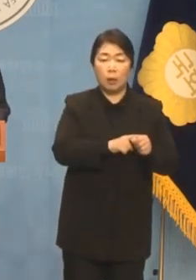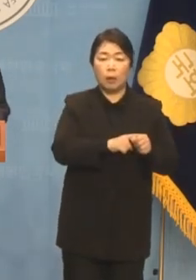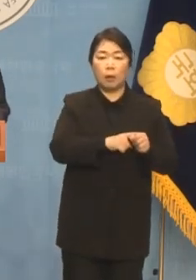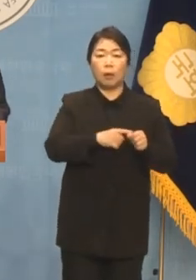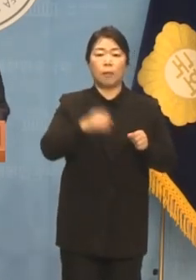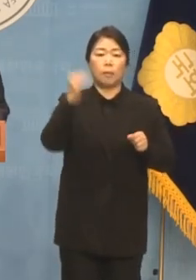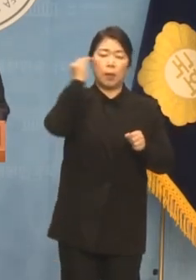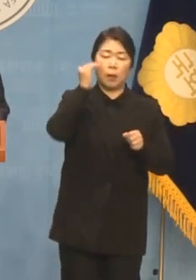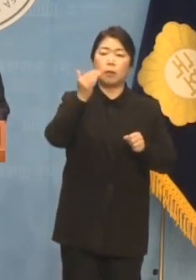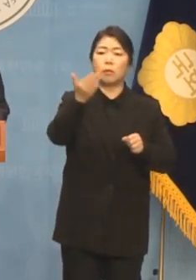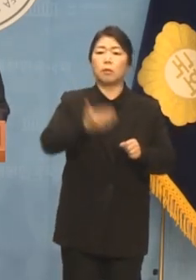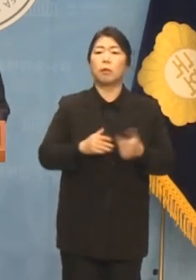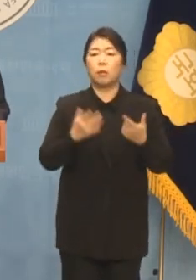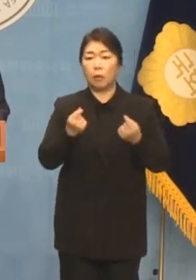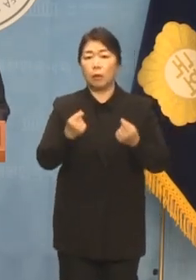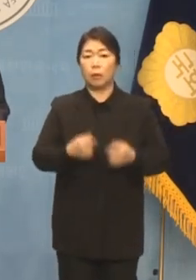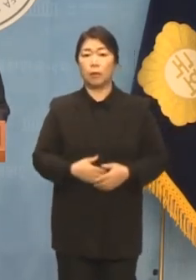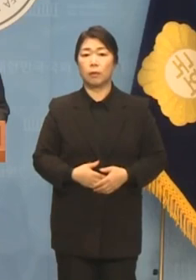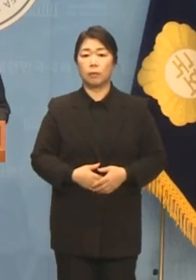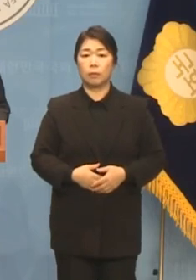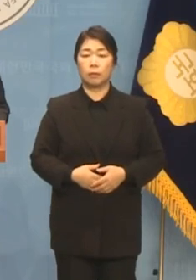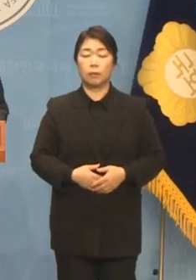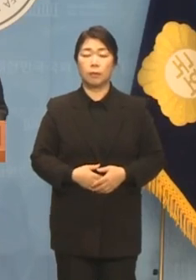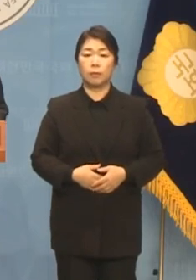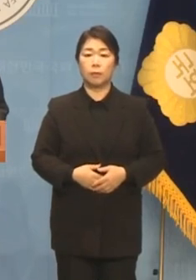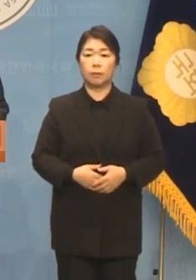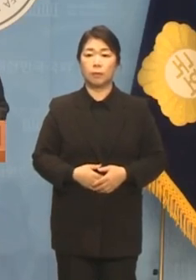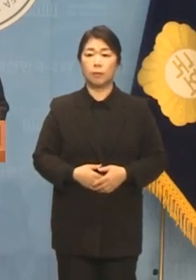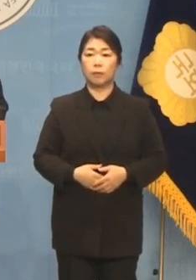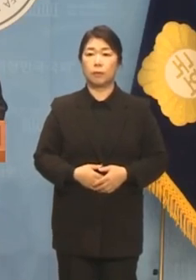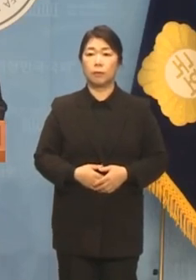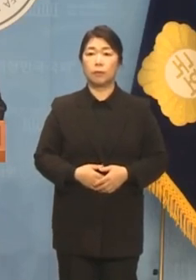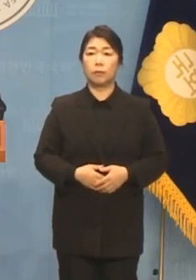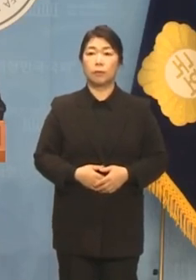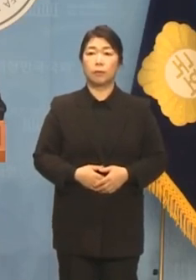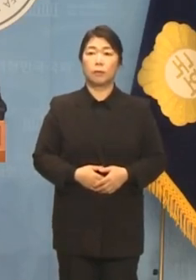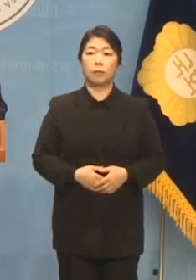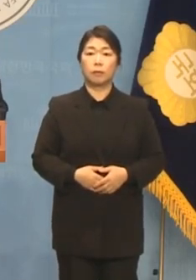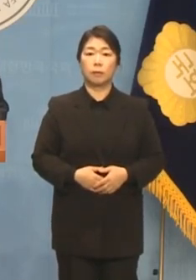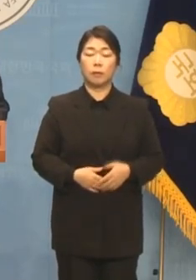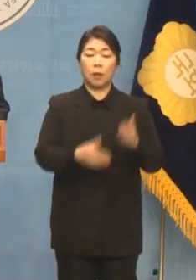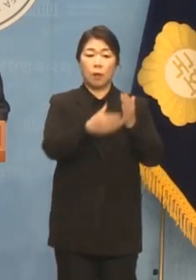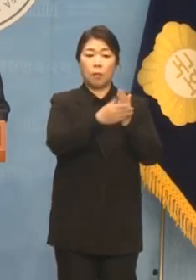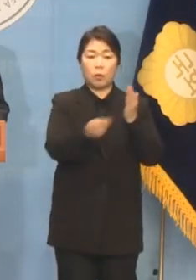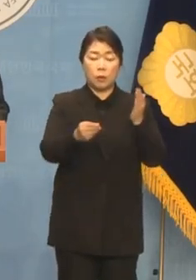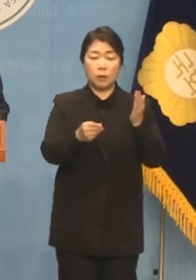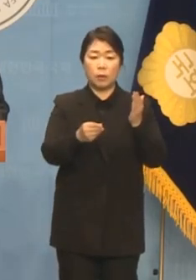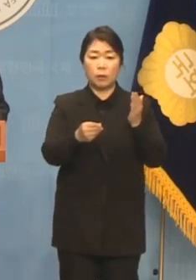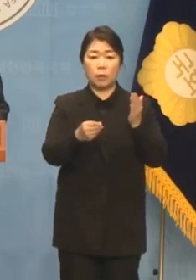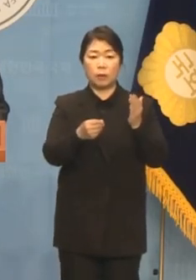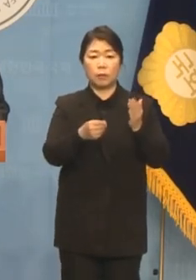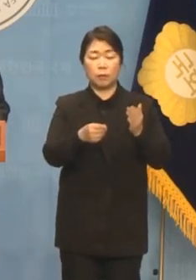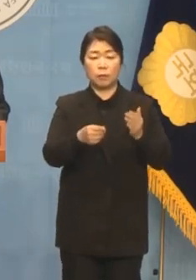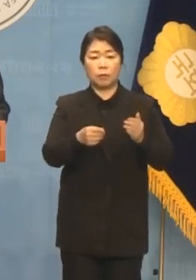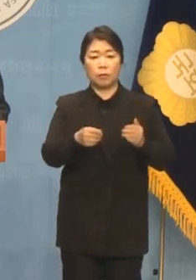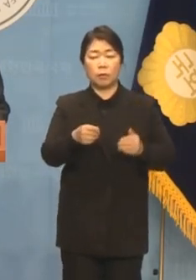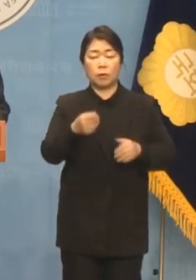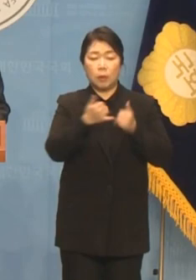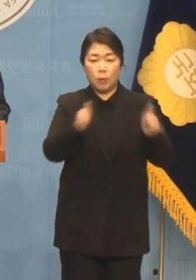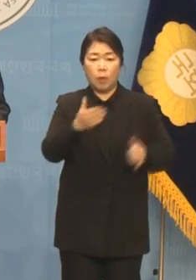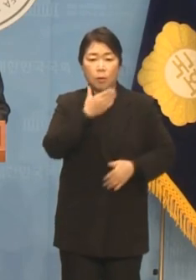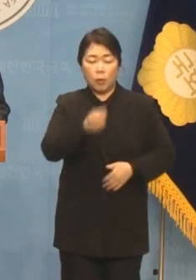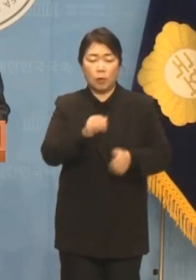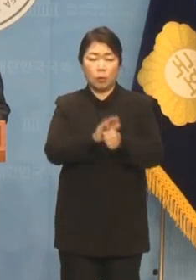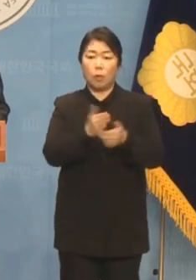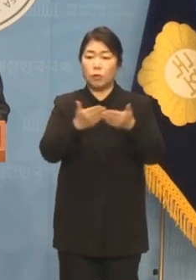성장 동력은 꺼질 수밖에 없을 것입니다 포퓰리즘을 선동하며 매표 행위에만 급급해